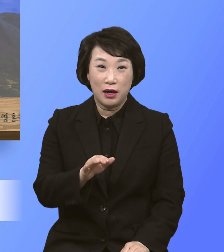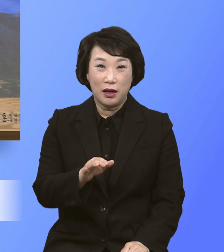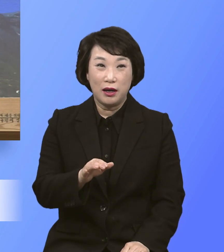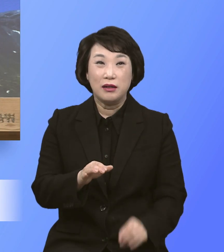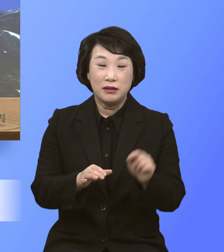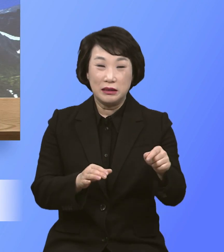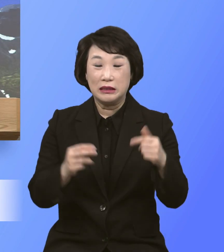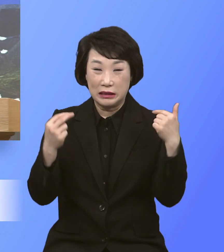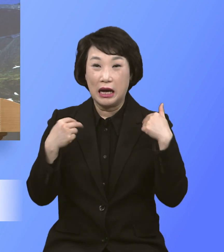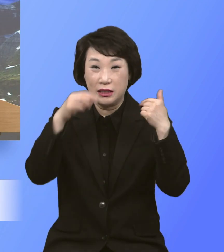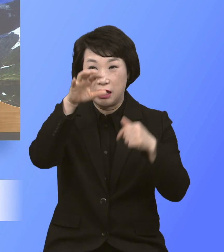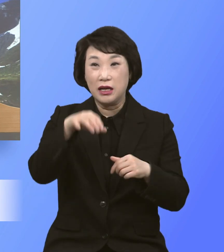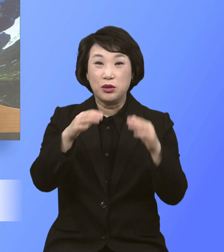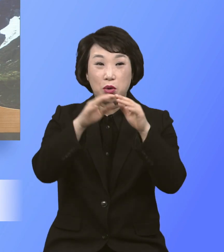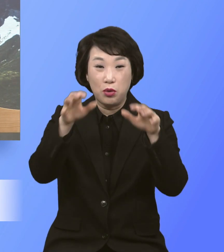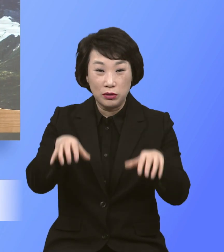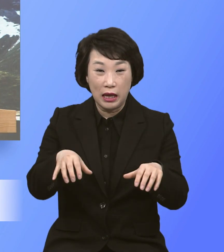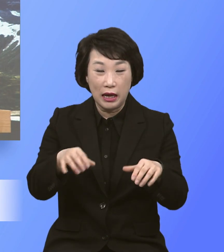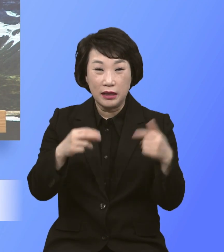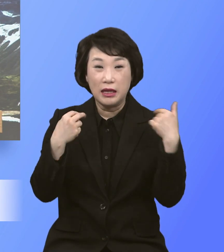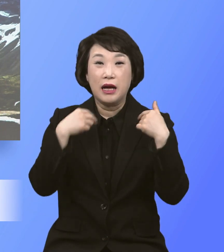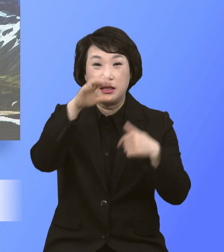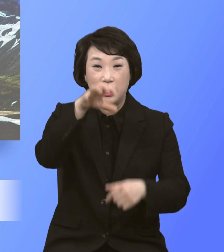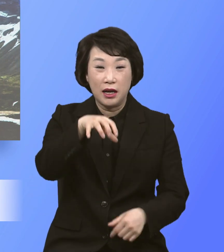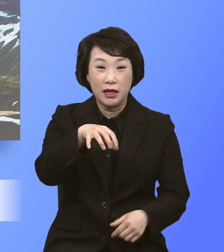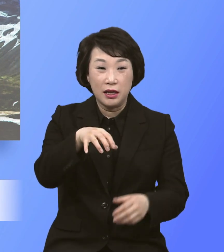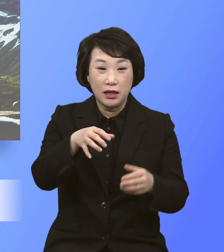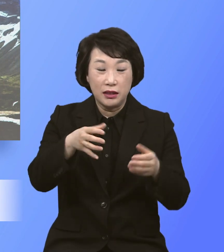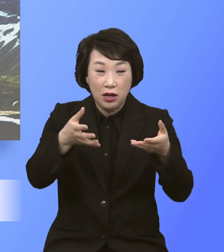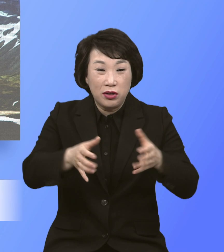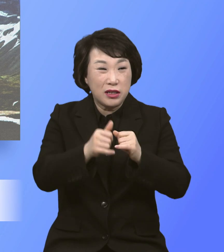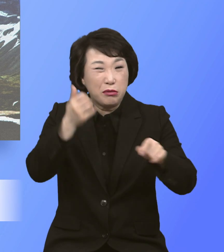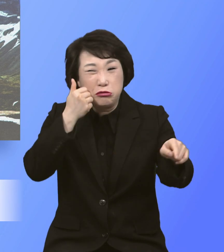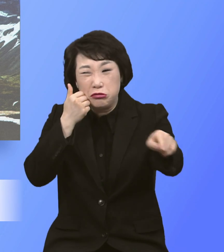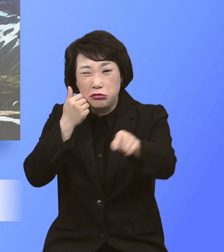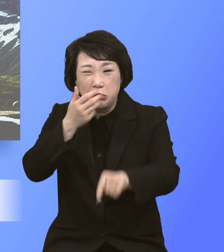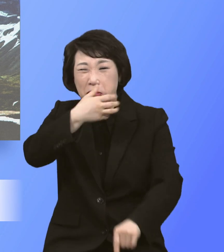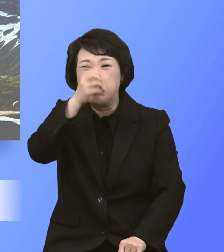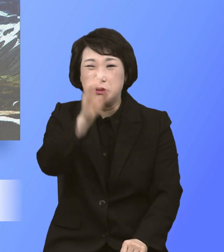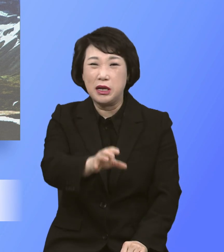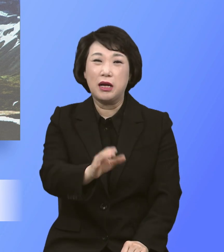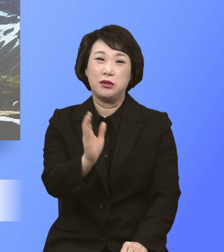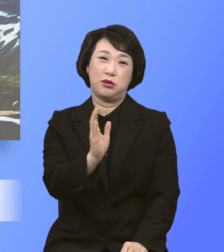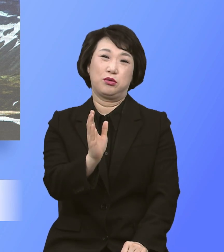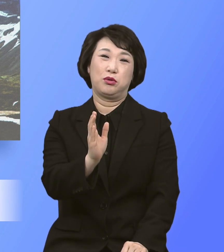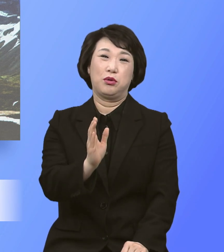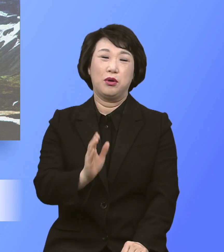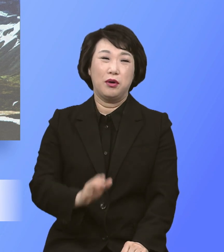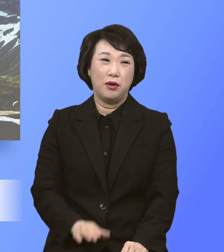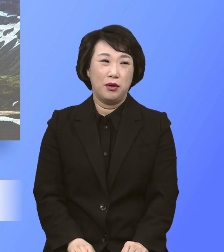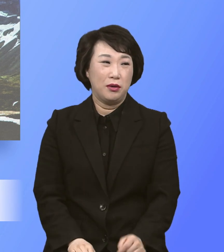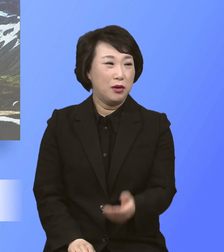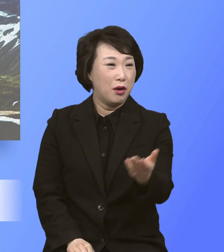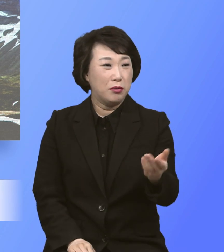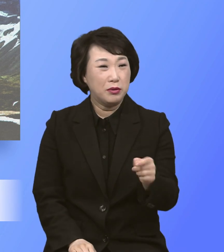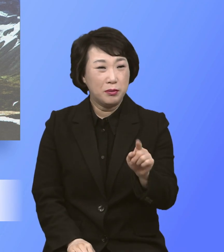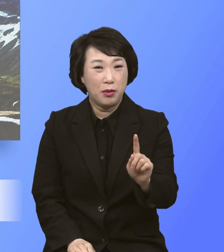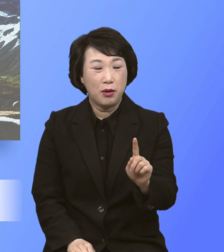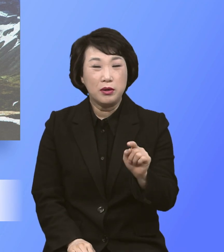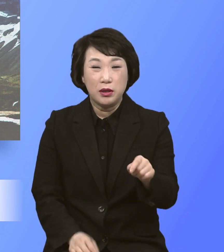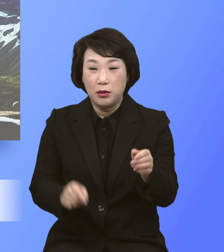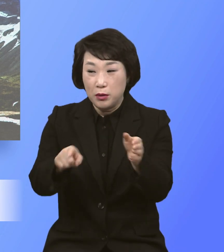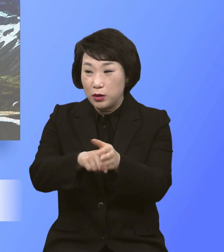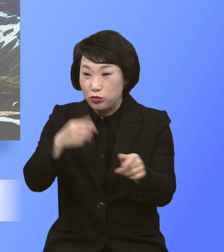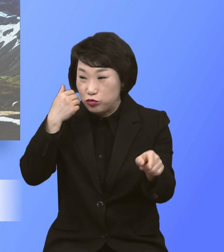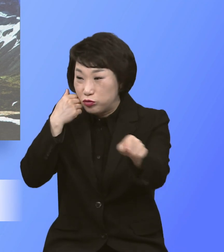아주 나사렛 동네와 나사렛 출신을 아주 무시할 정도였으니까 뭐 그런 믿음을